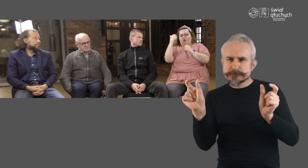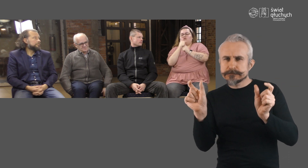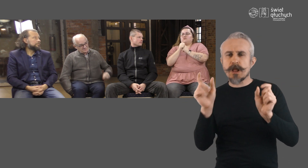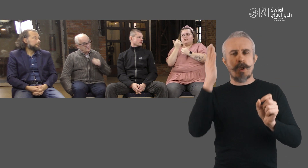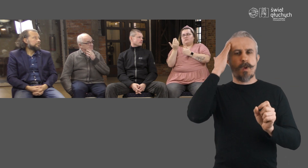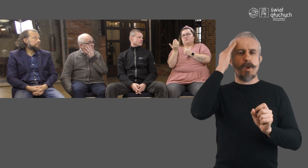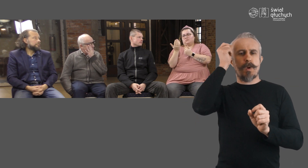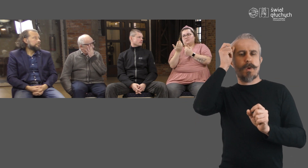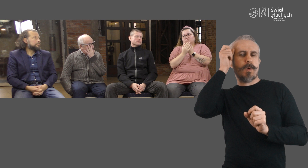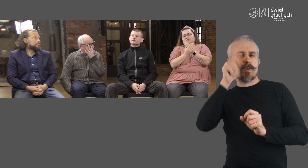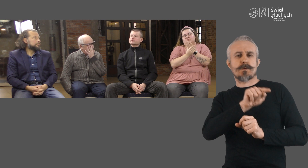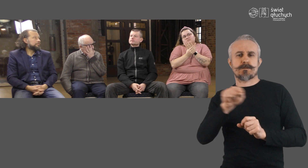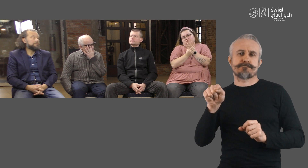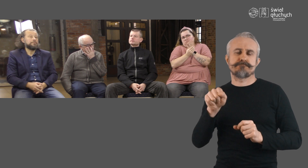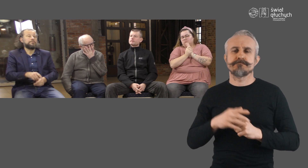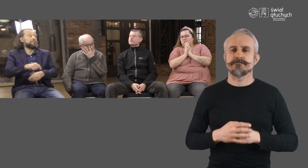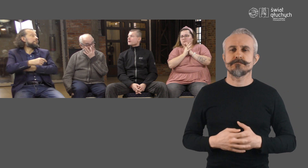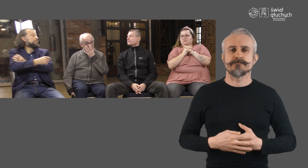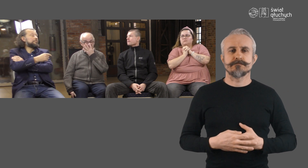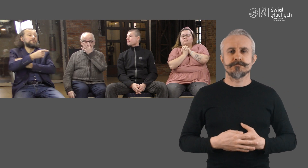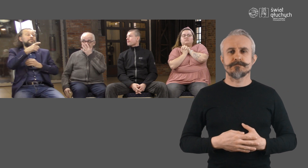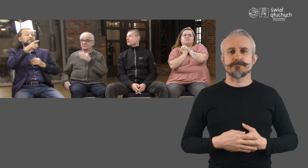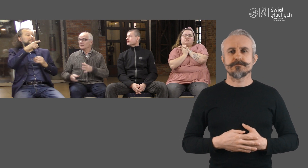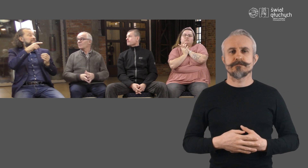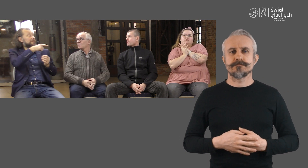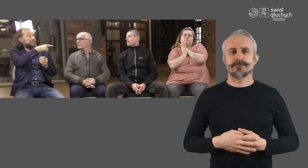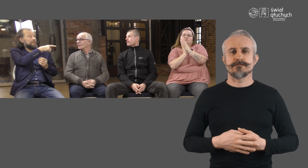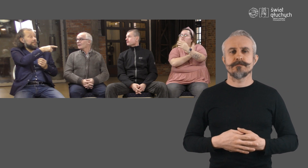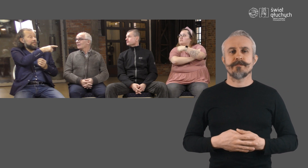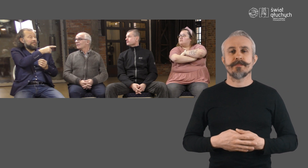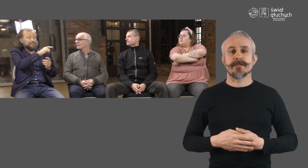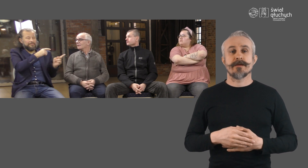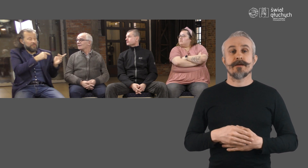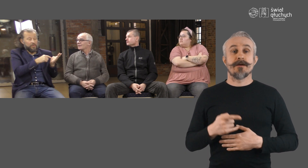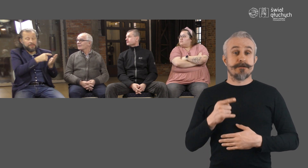zdania powinni to rozpoznawać, powinni wiedzieć, o co chodzi.